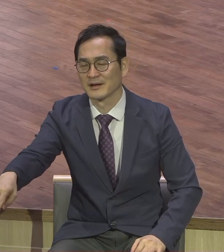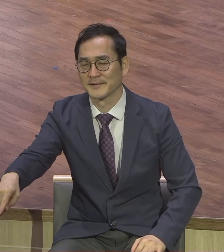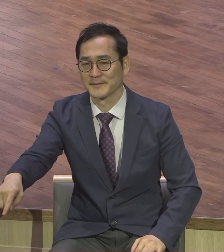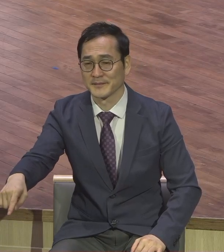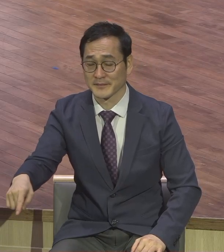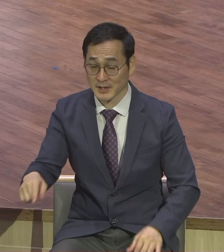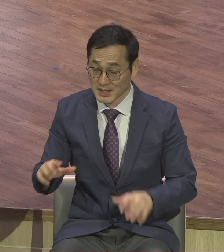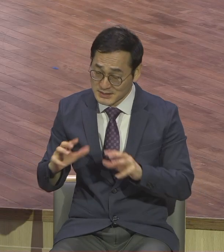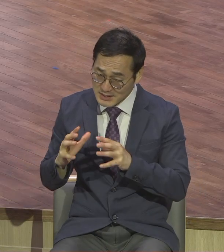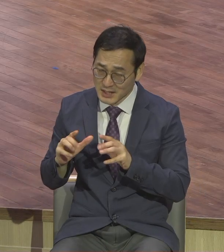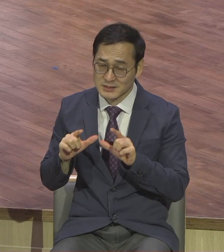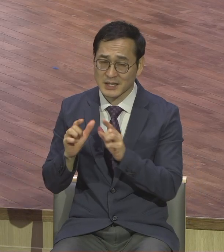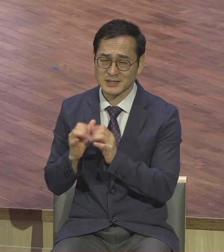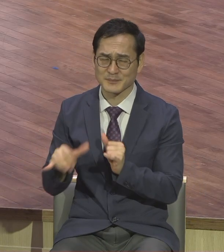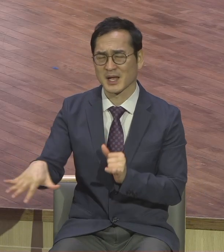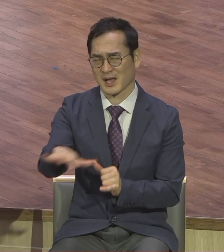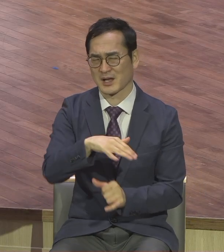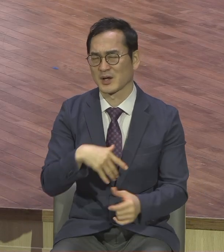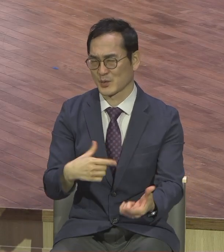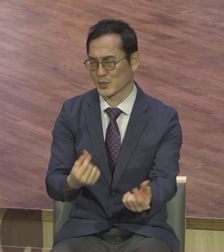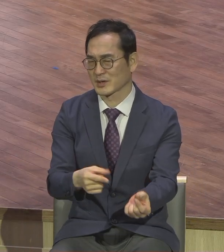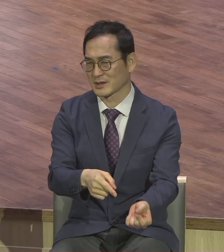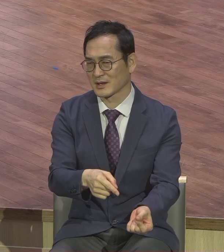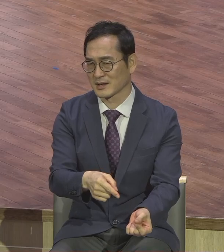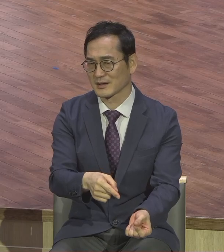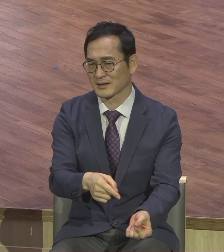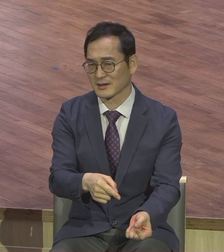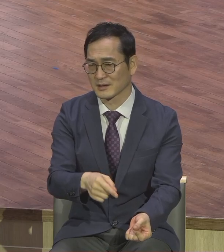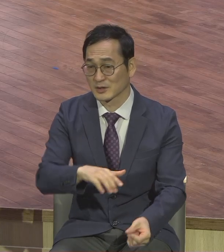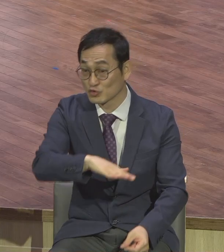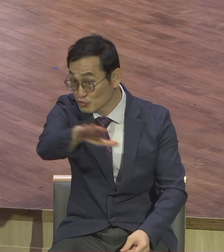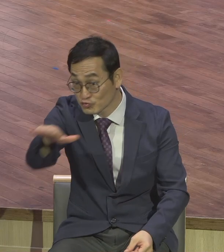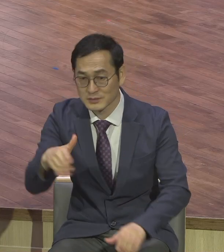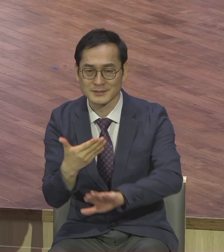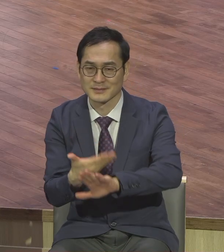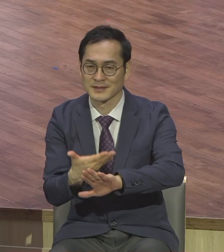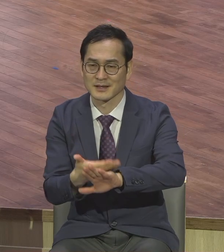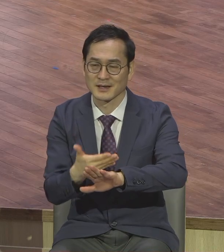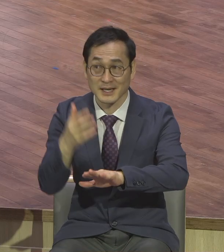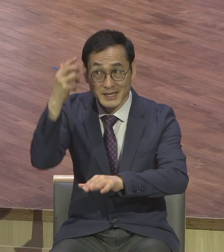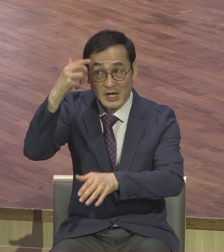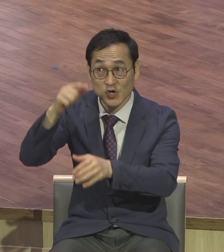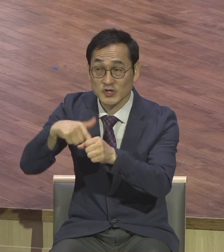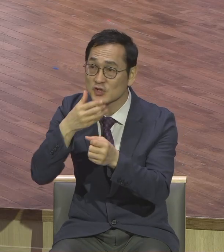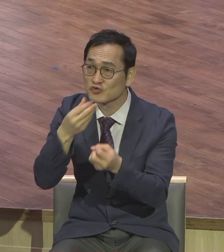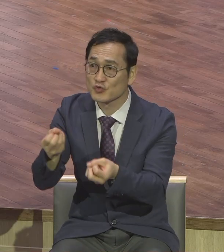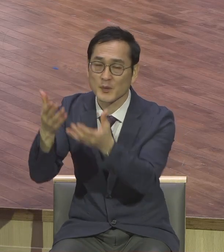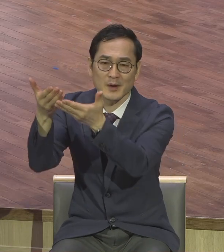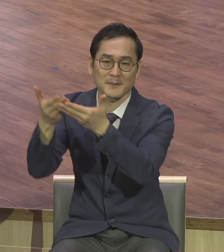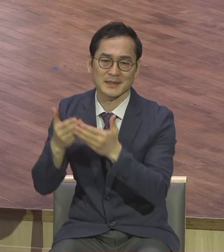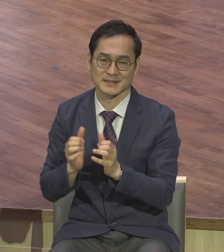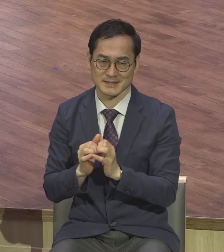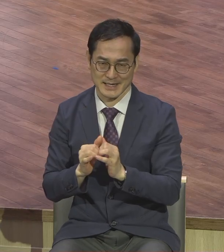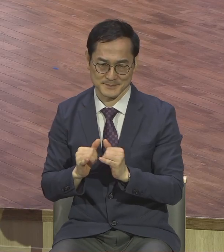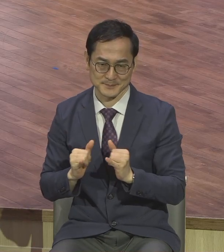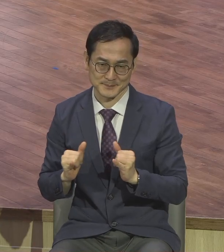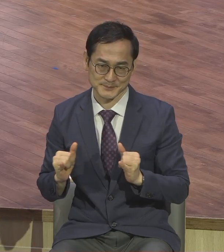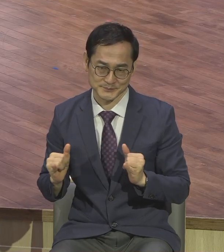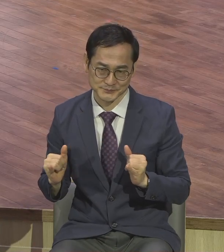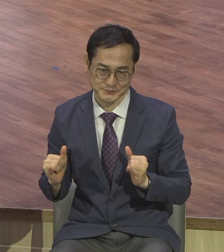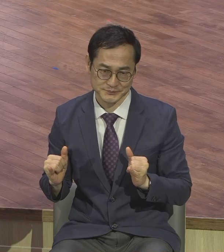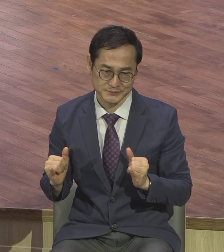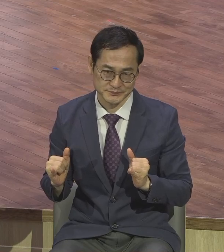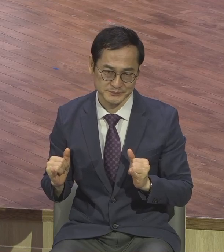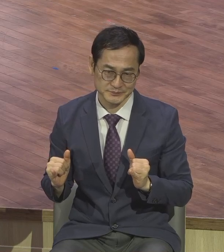우리는 어떤 사람들이냐? 영적 축복을 받은 자들입니다. 영적인 건